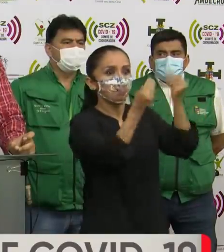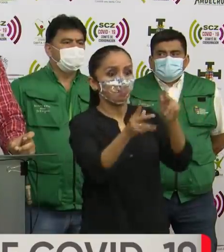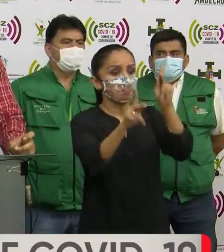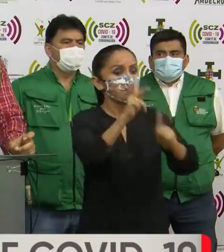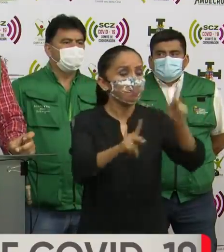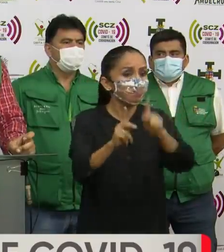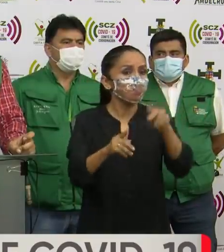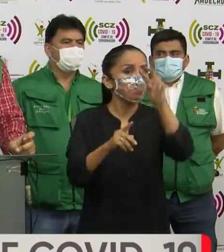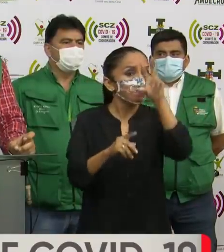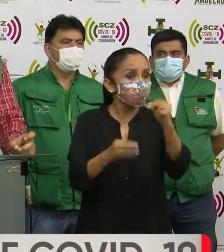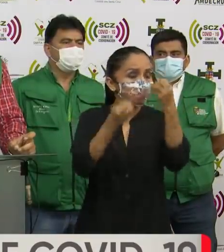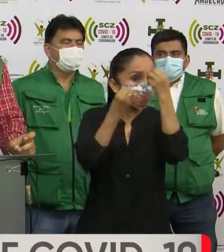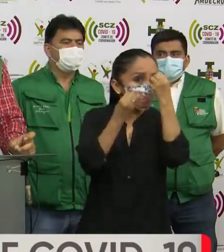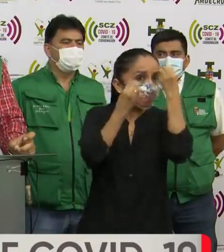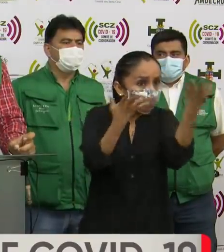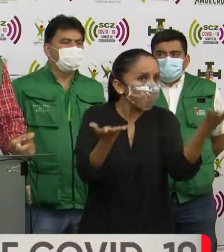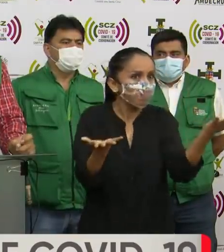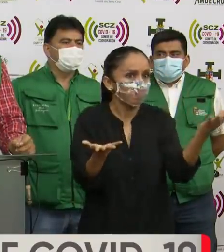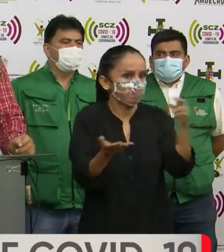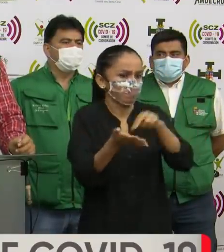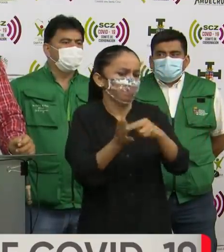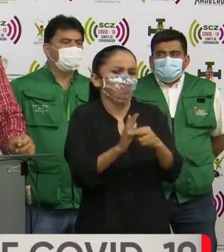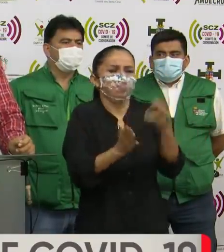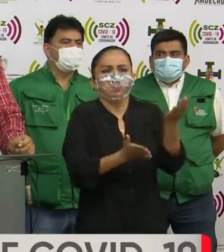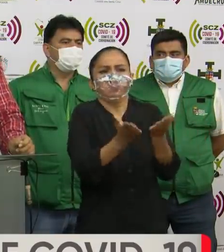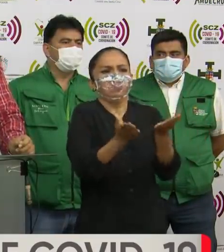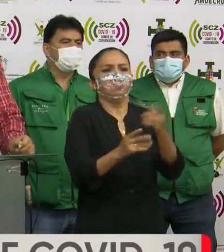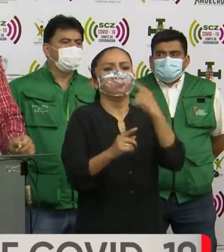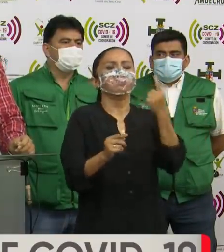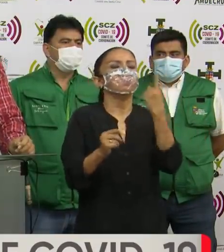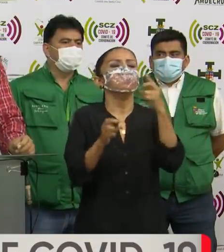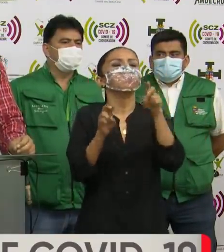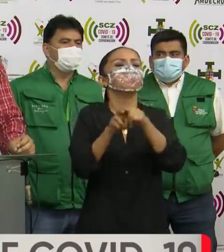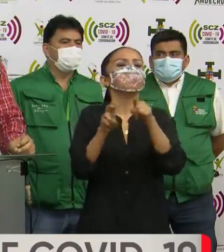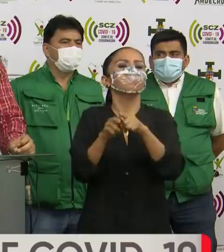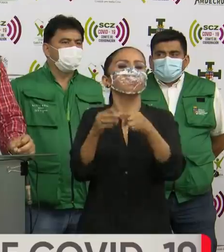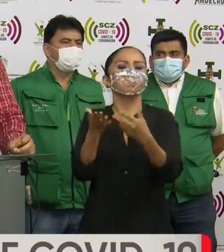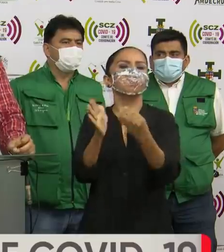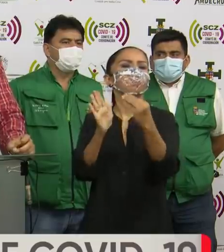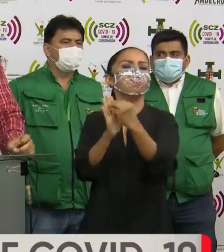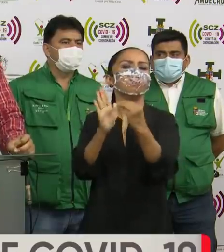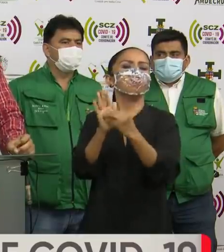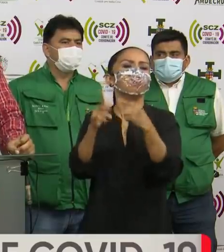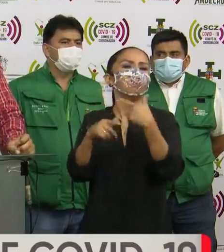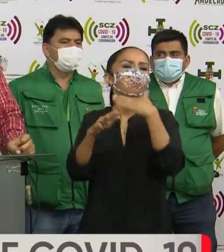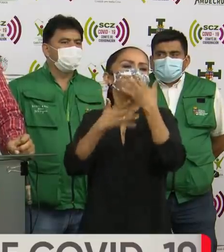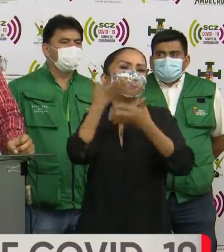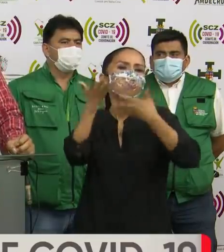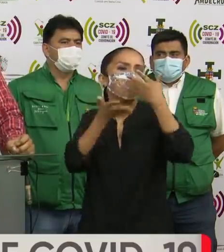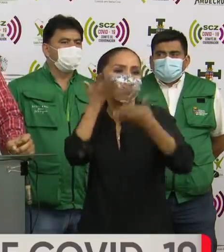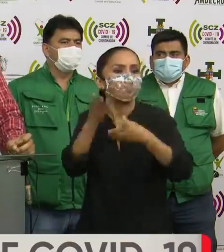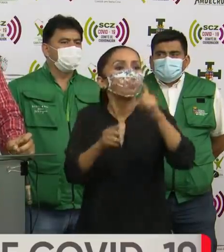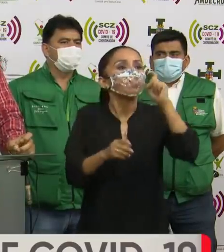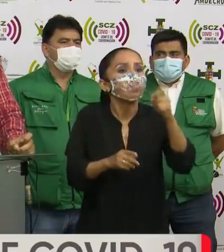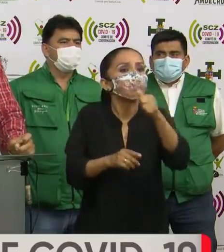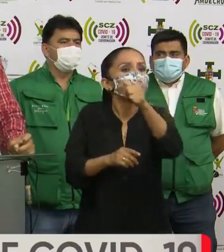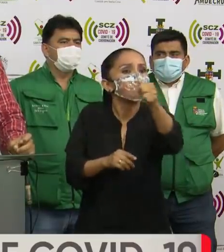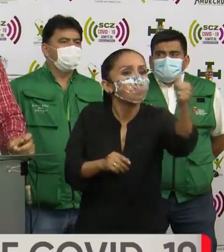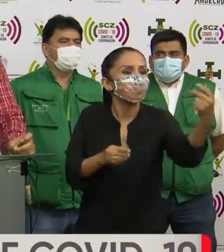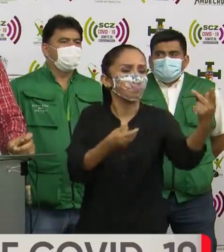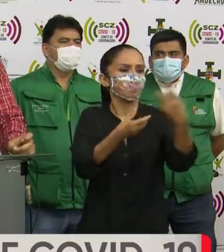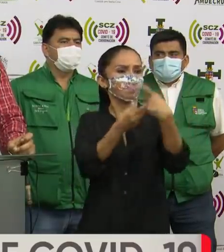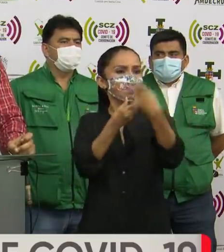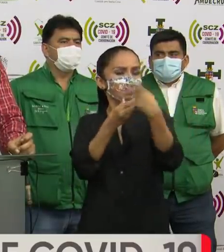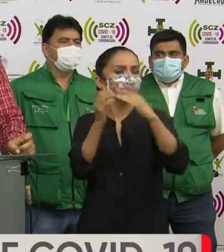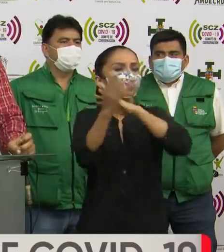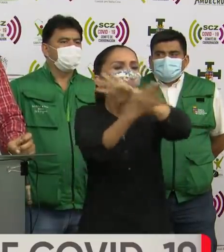población no nos ayuda a acatar, solamente van a quedar en medidas escritas. debe ser participación de todos